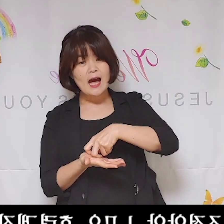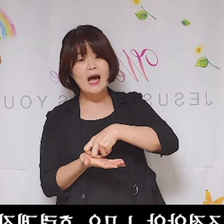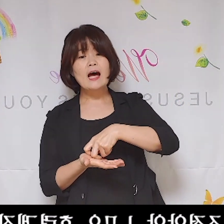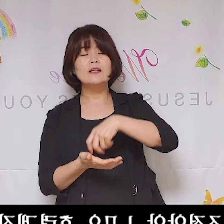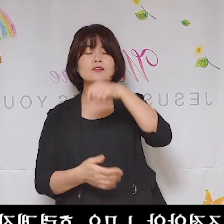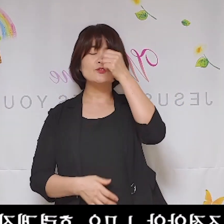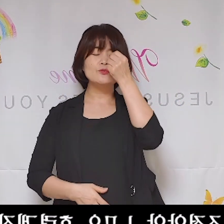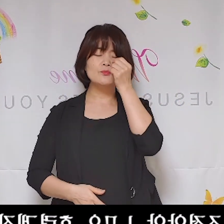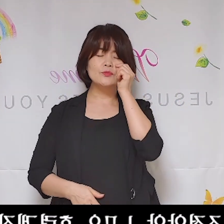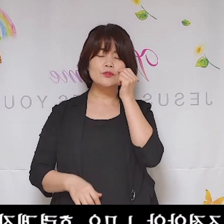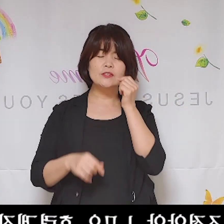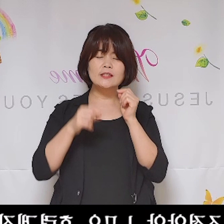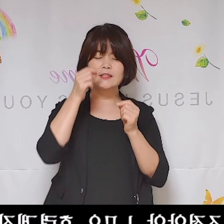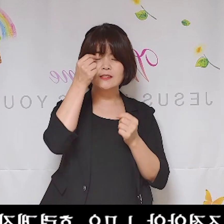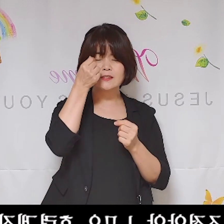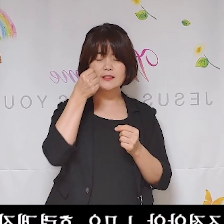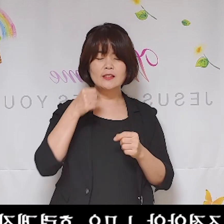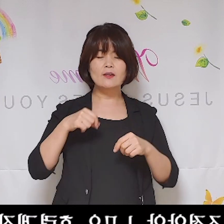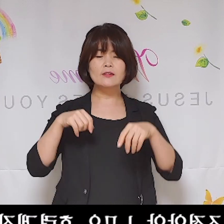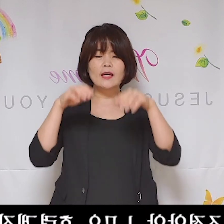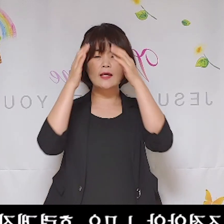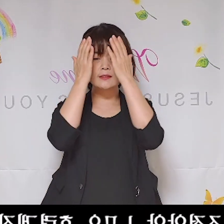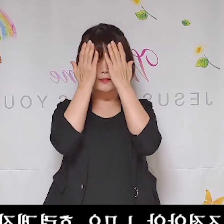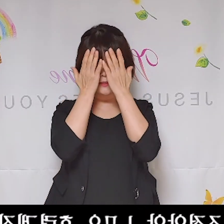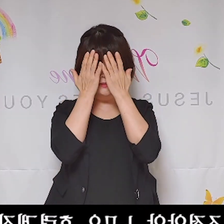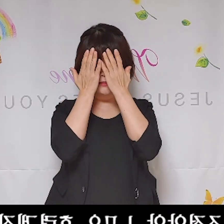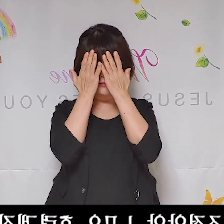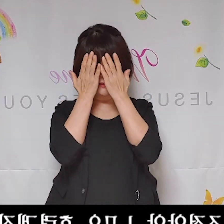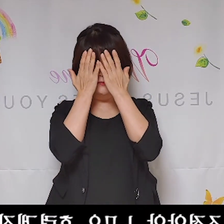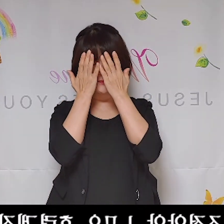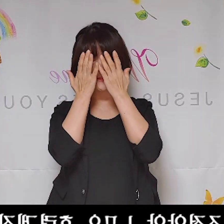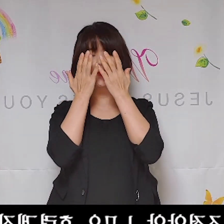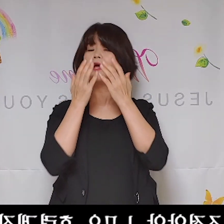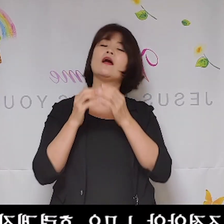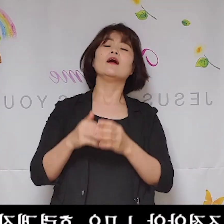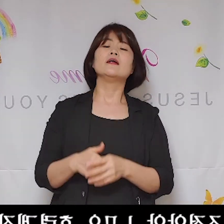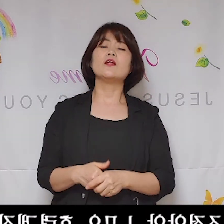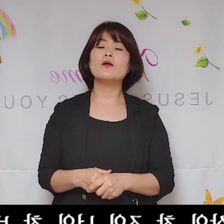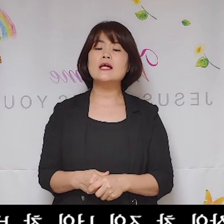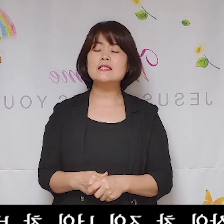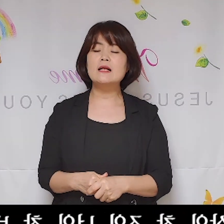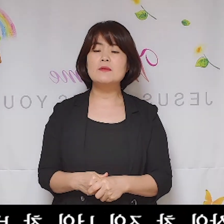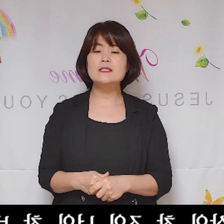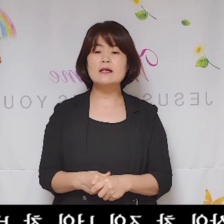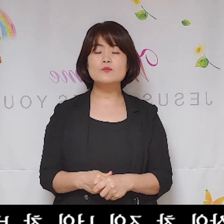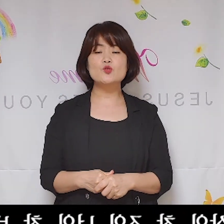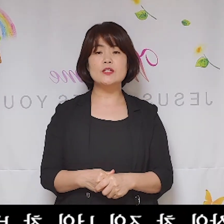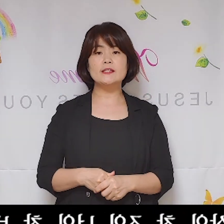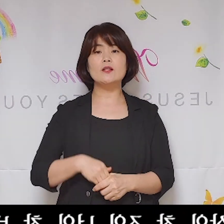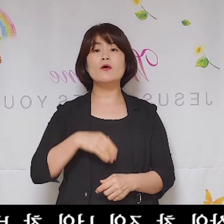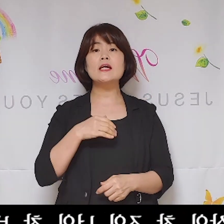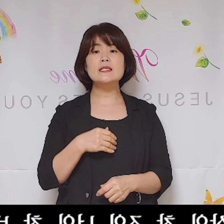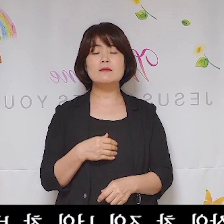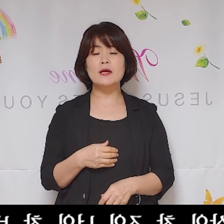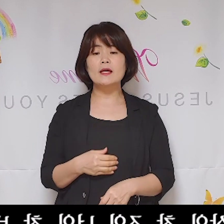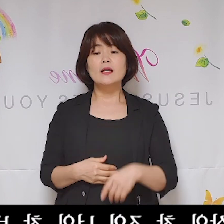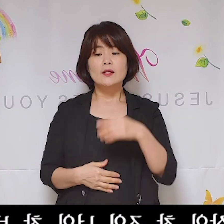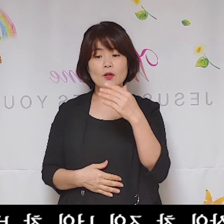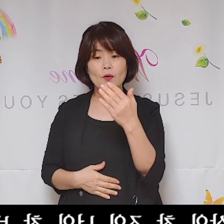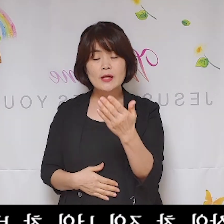주저앉아 눈물을 흘렸겠지. 너의 삶의 참주인, 너의 삶의